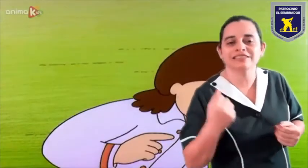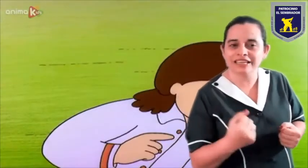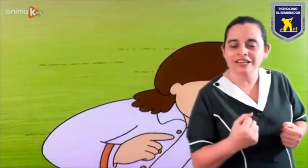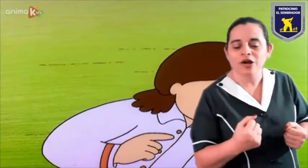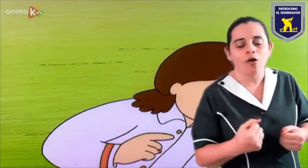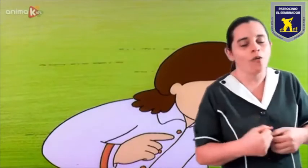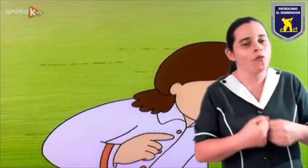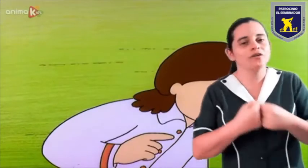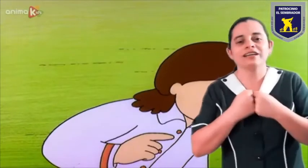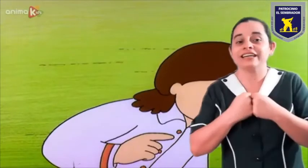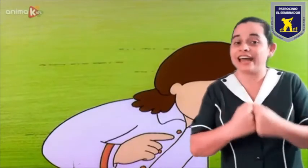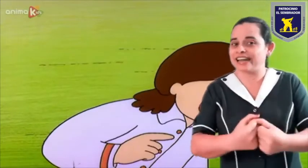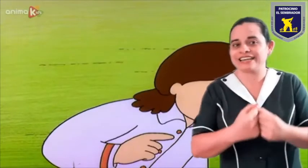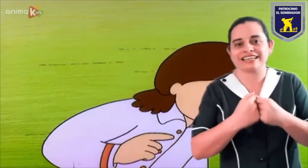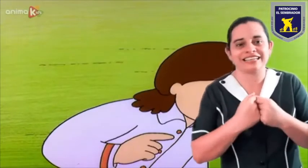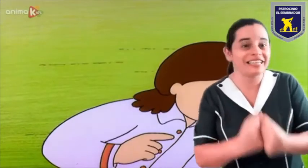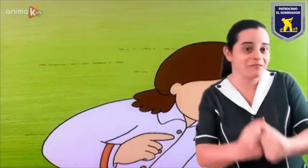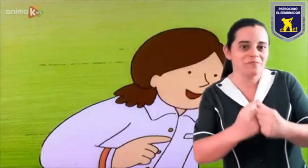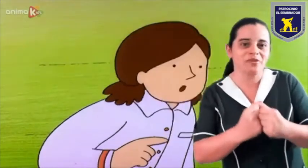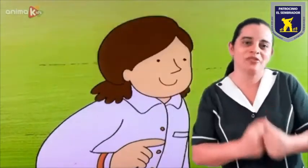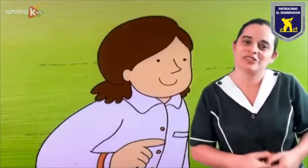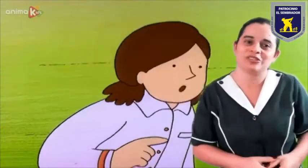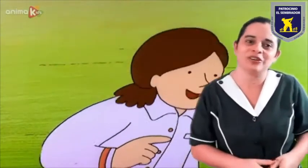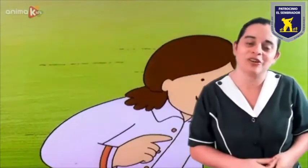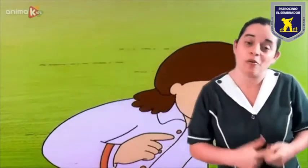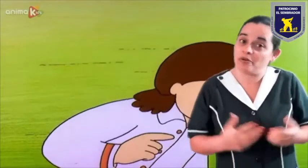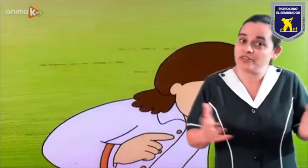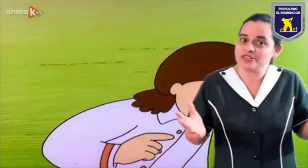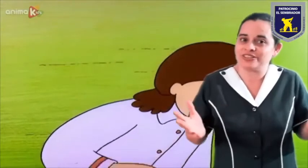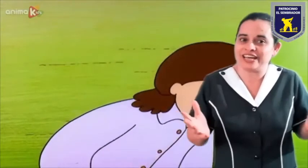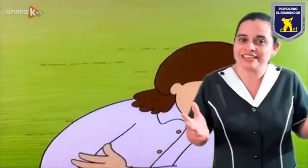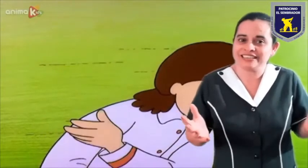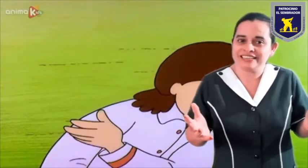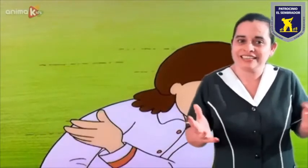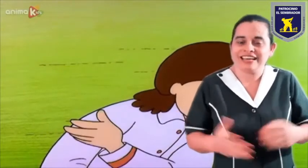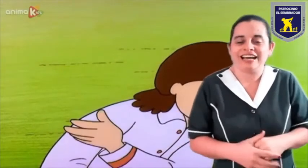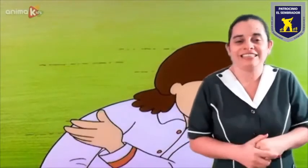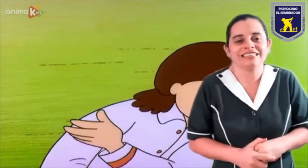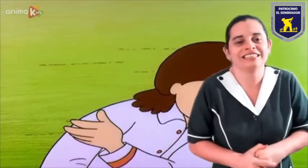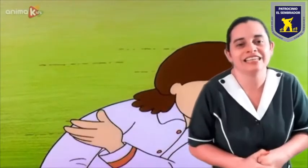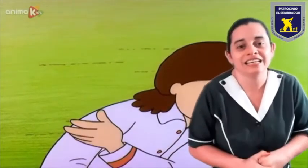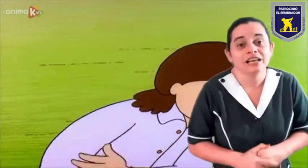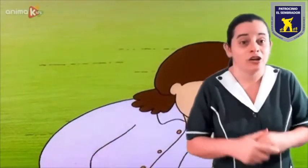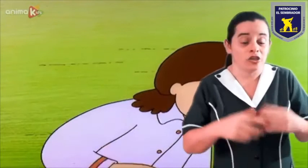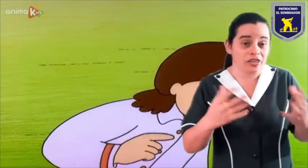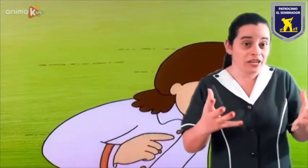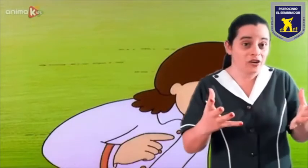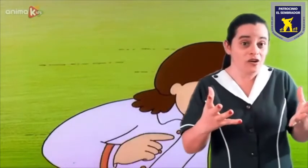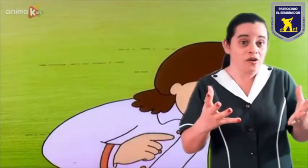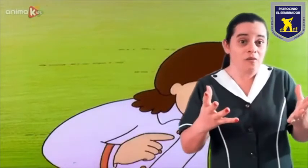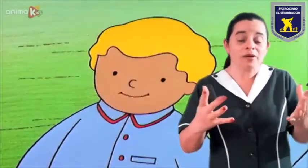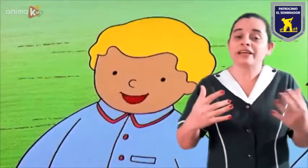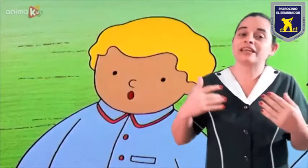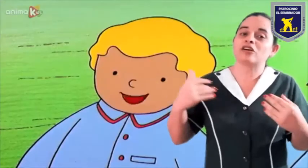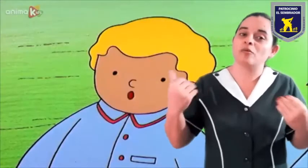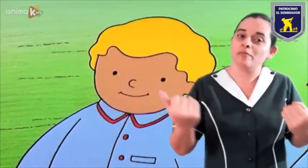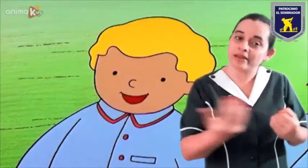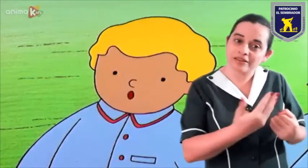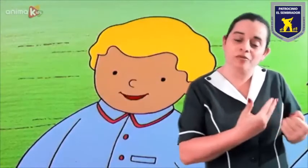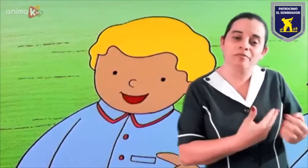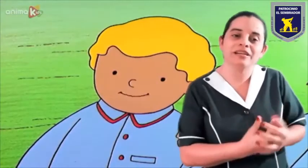va a ser un gran, gran profesor o profesora. Así que los dejo para